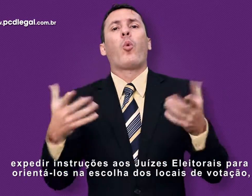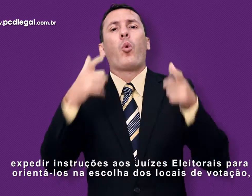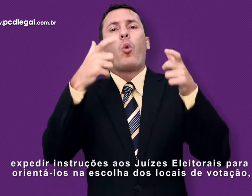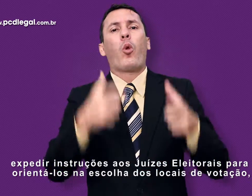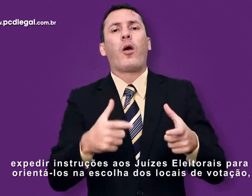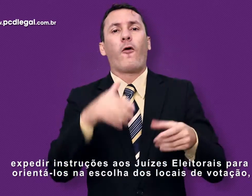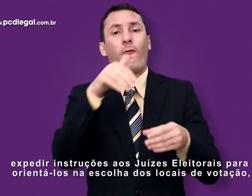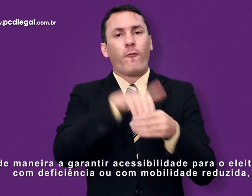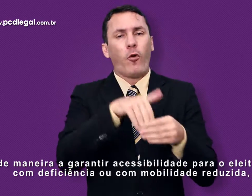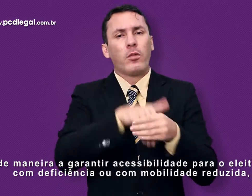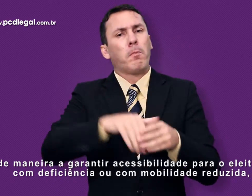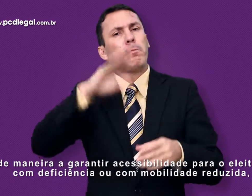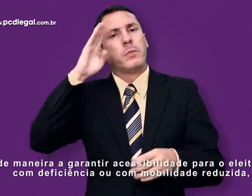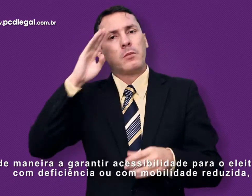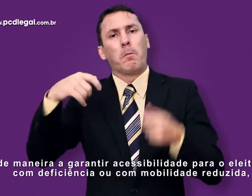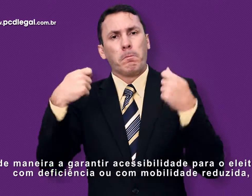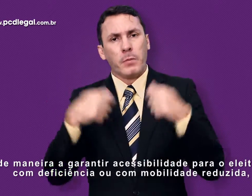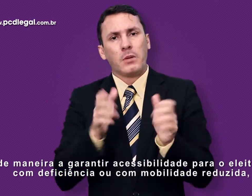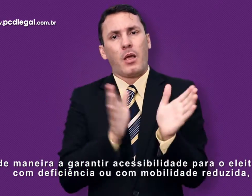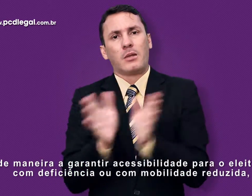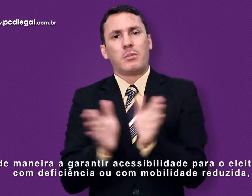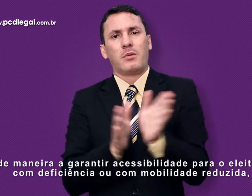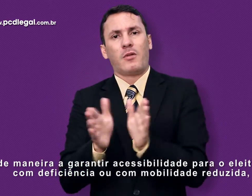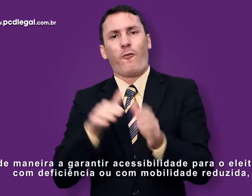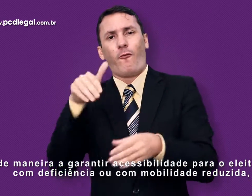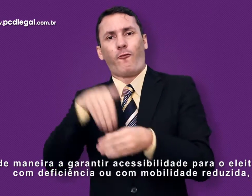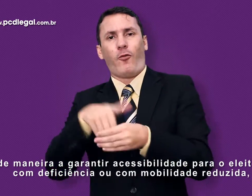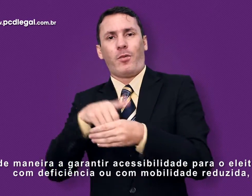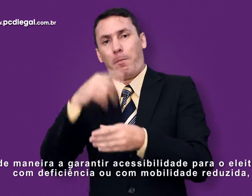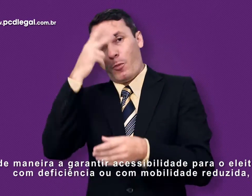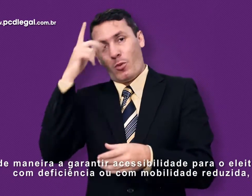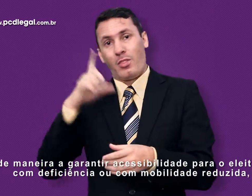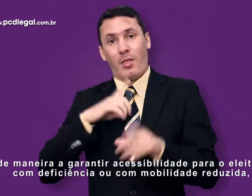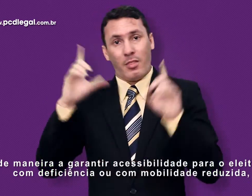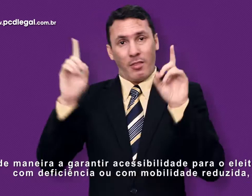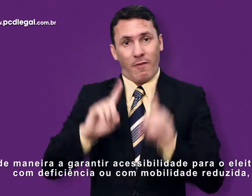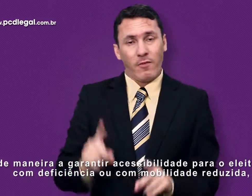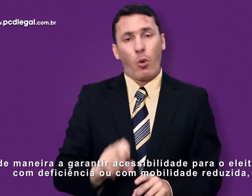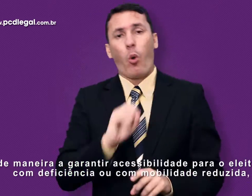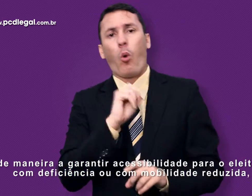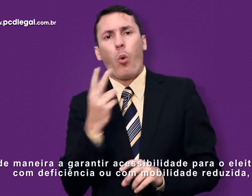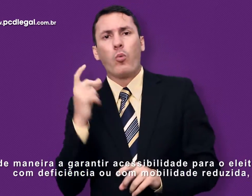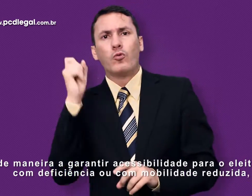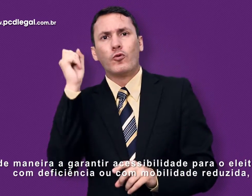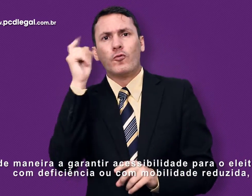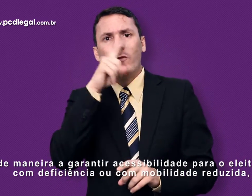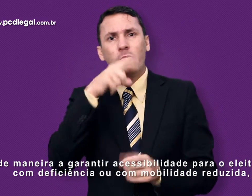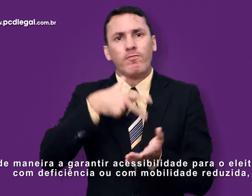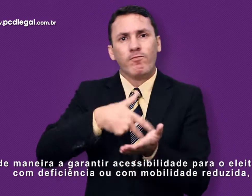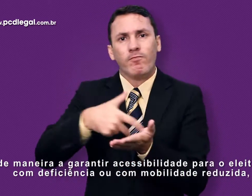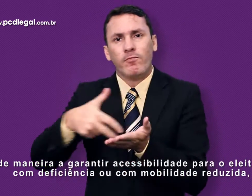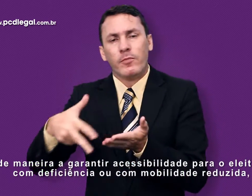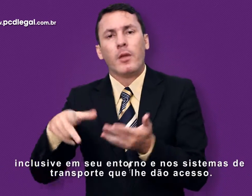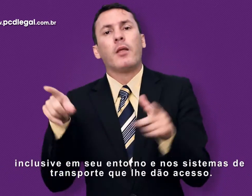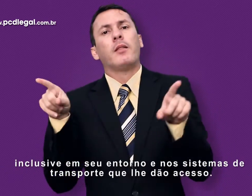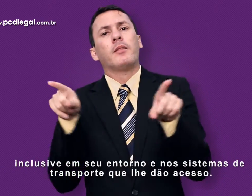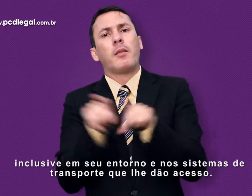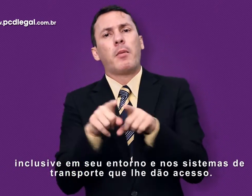de votação de maneira a garantir acessibilidade para o eleitor com deficiência ou com mobilidade reduzida, inclusive em